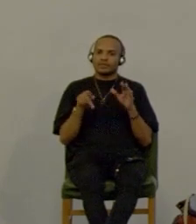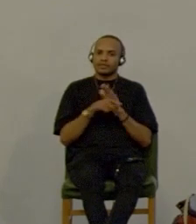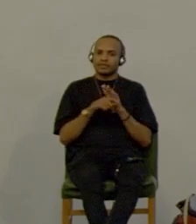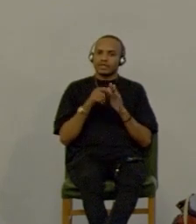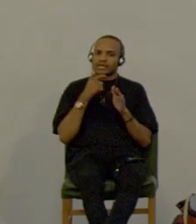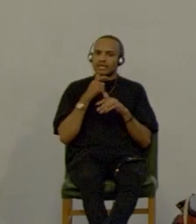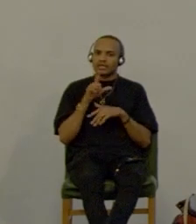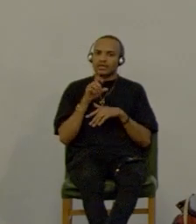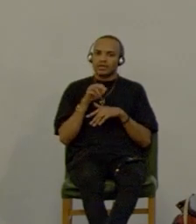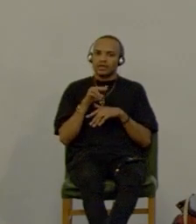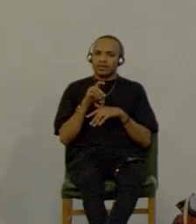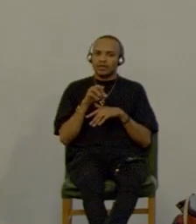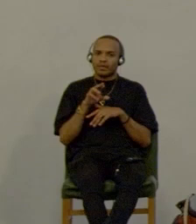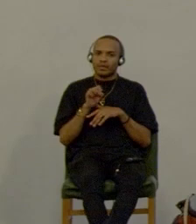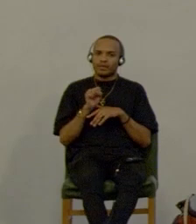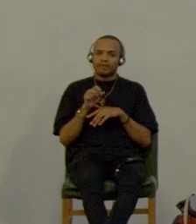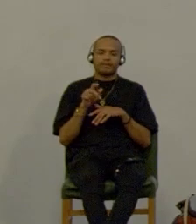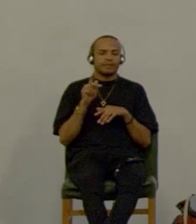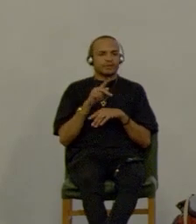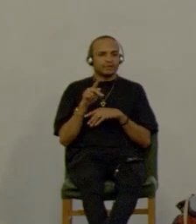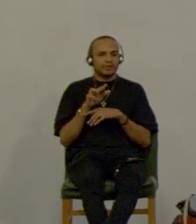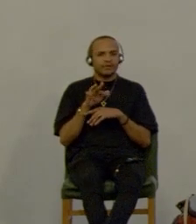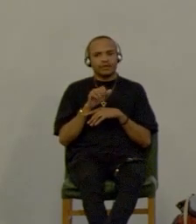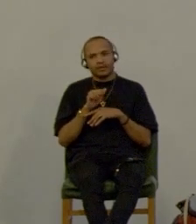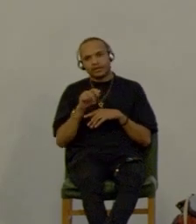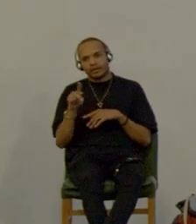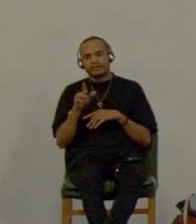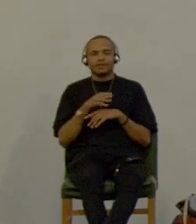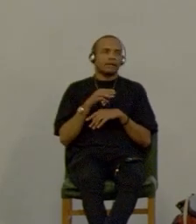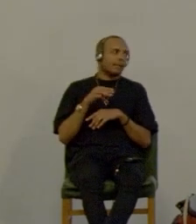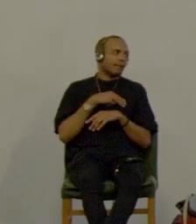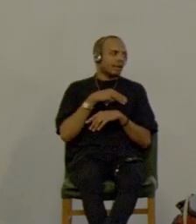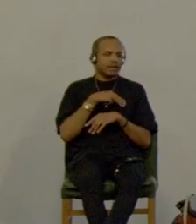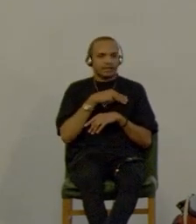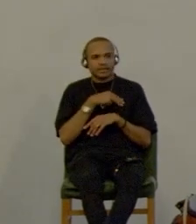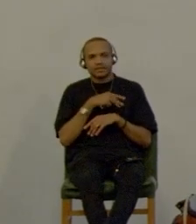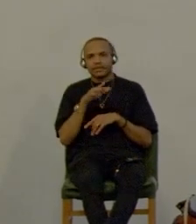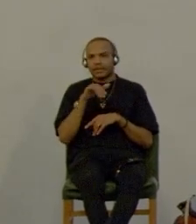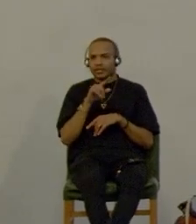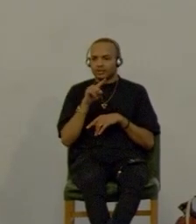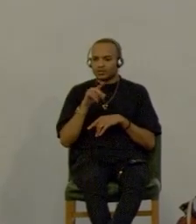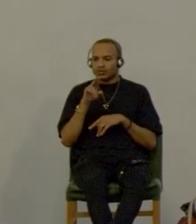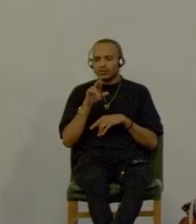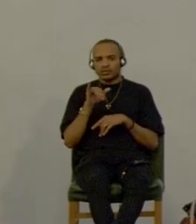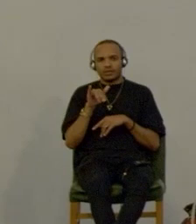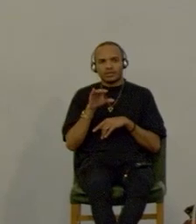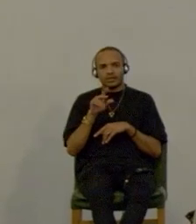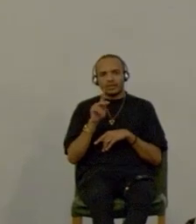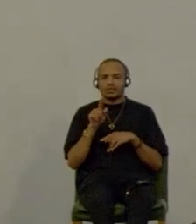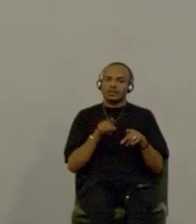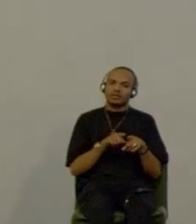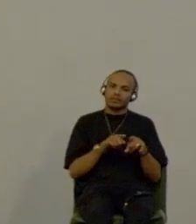o AEA. Foi professora da FAP, do Mackenzie, da Escola da Cidade do Eterra, em Zurique, e tem atuado